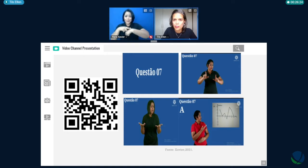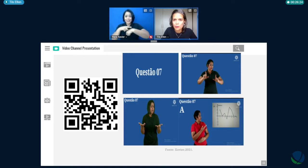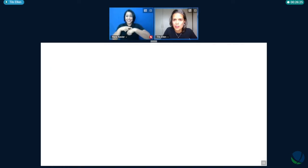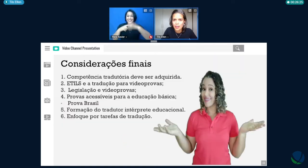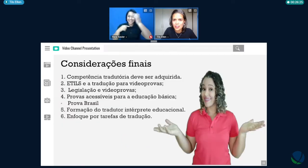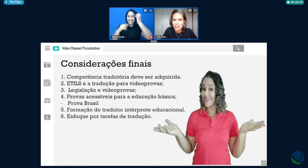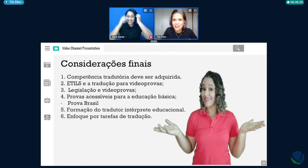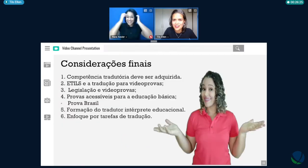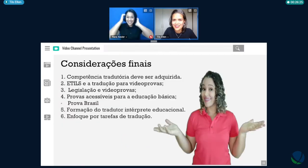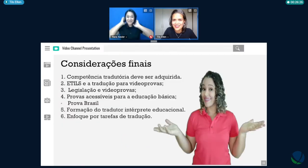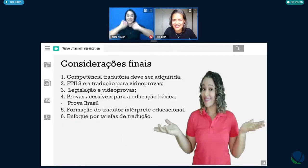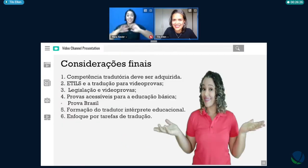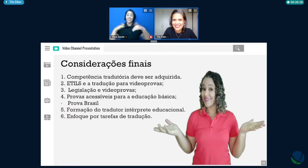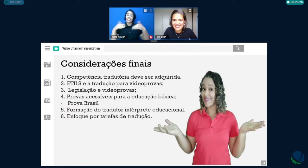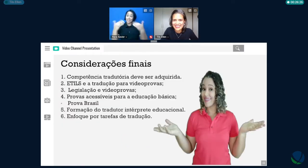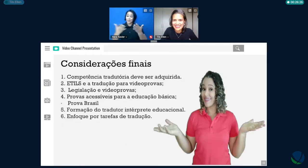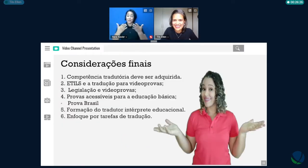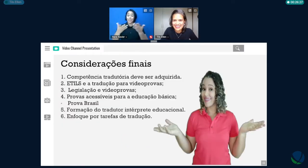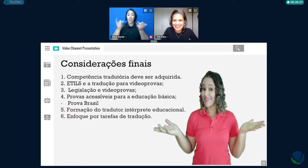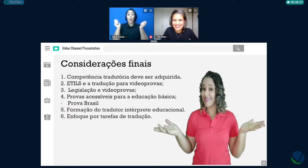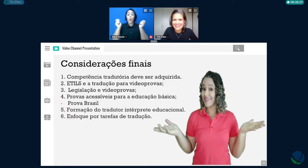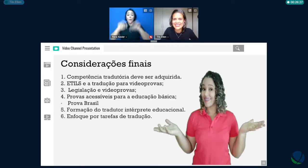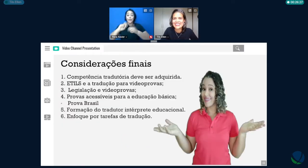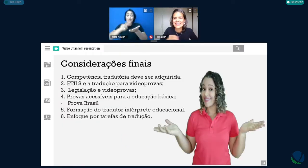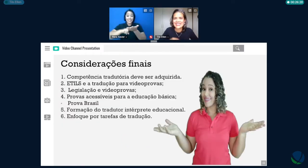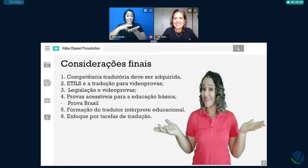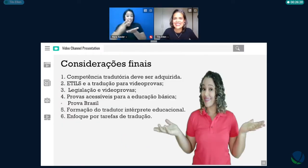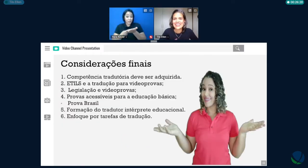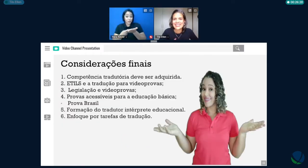É o próximo slide?